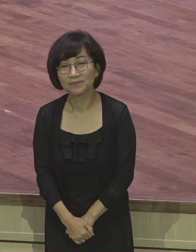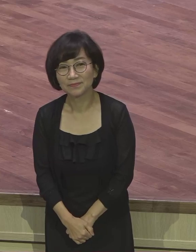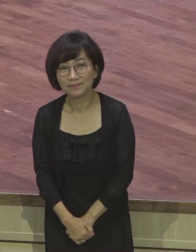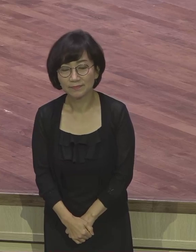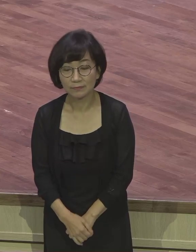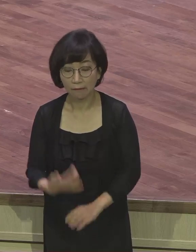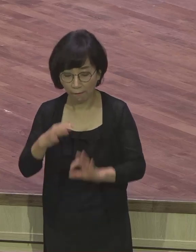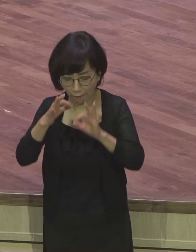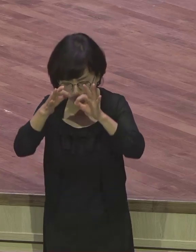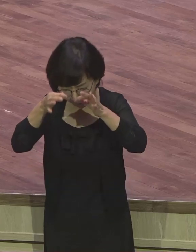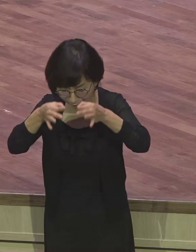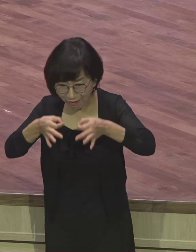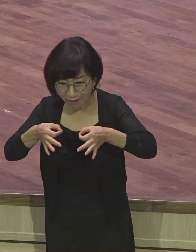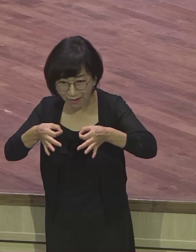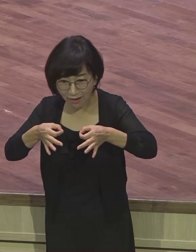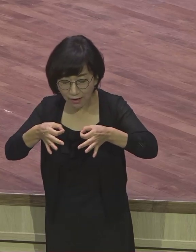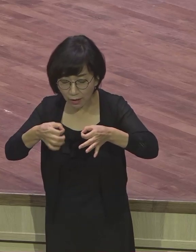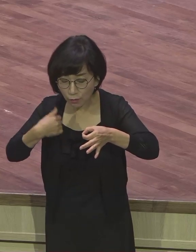주제 파악이 안 되니까